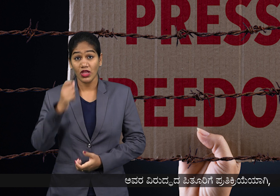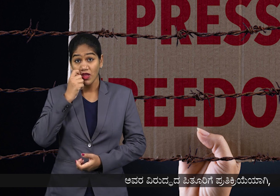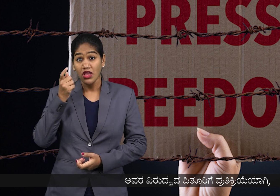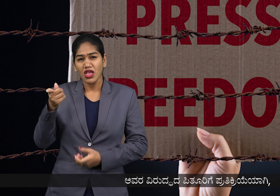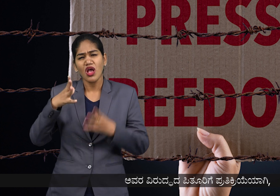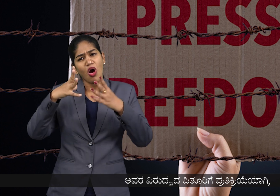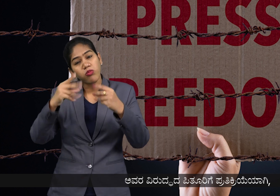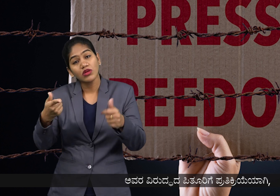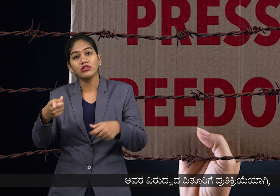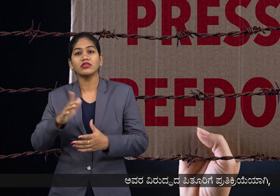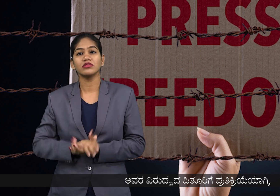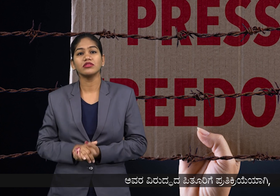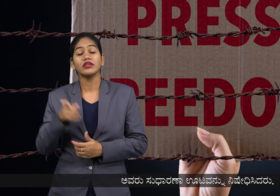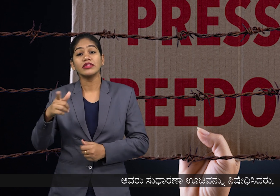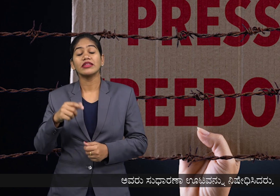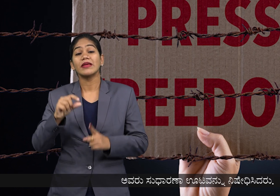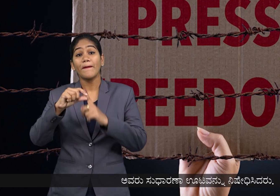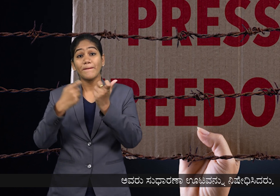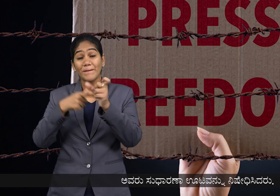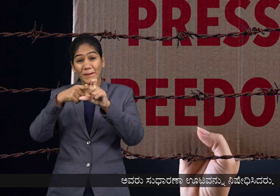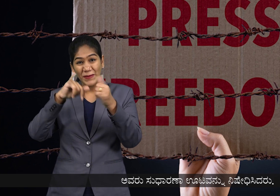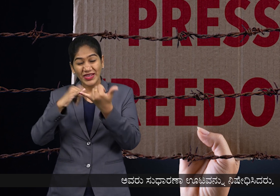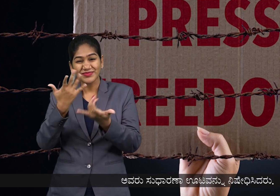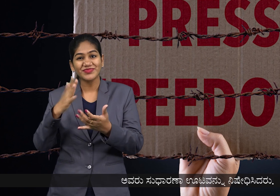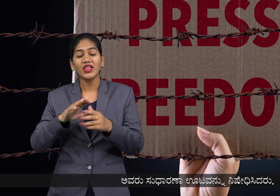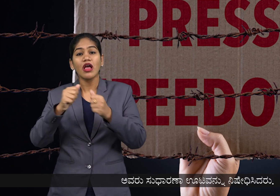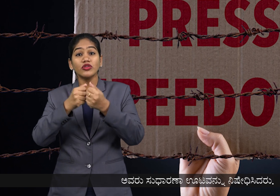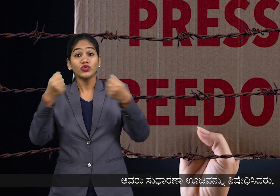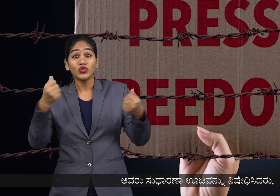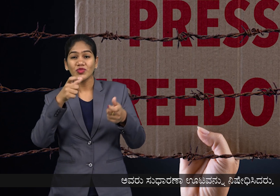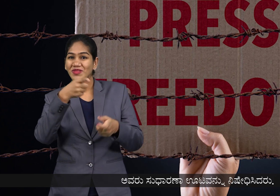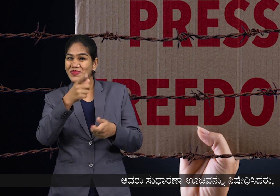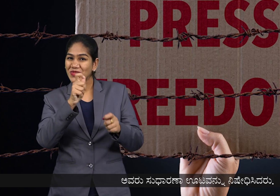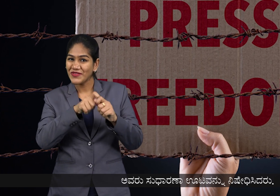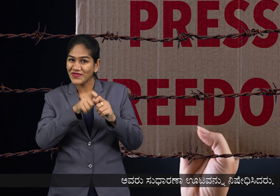ಅವರ ವಿರುದ್ಧದ ಪಿತೂರಿಗೆ ಪ್ರಕ್ರಿಯೆಯಾಗಿ ಅವರು ಸುಧಾರಣಾ ಊಟವನ್ನ ನಿಷೇಧಿಸಿದರು.